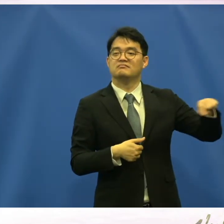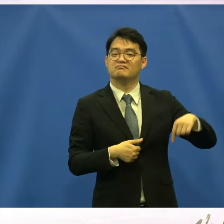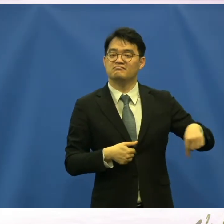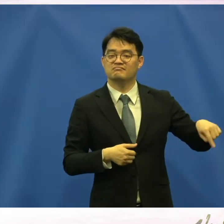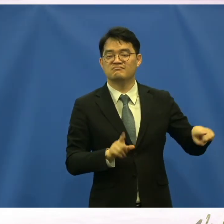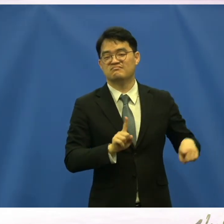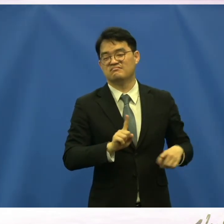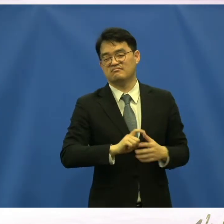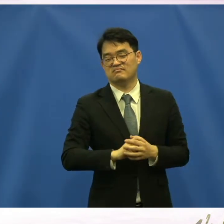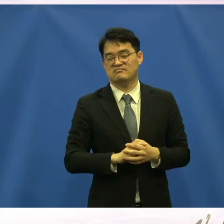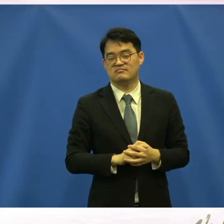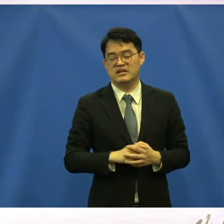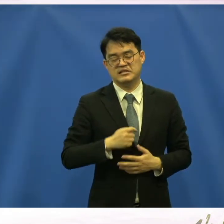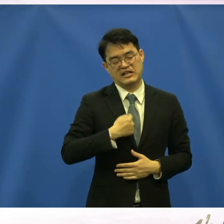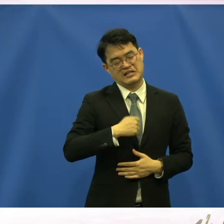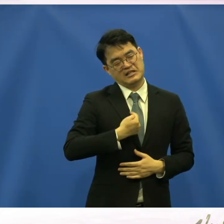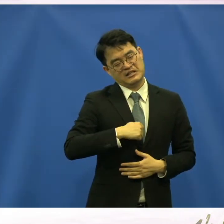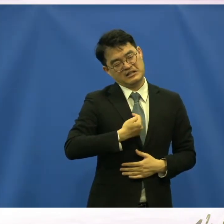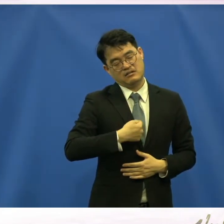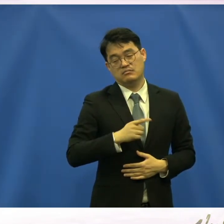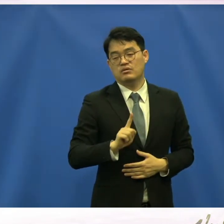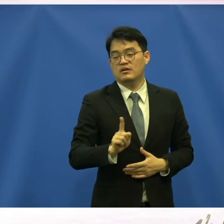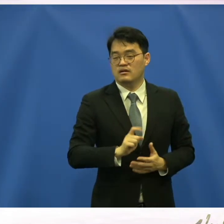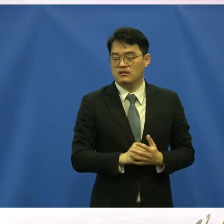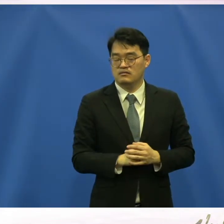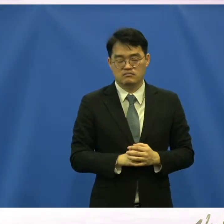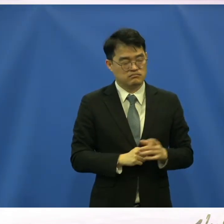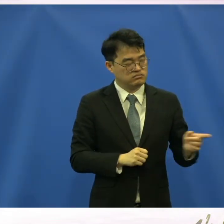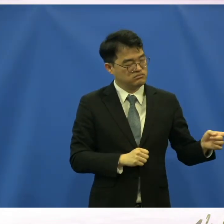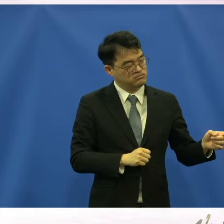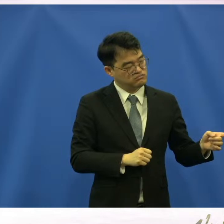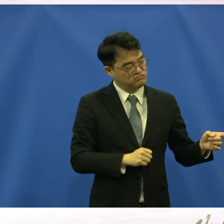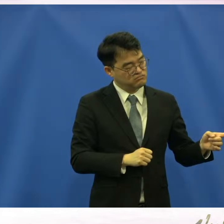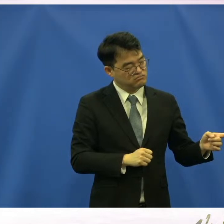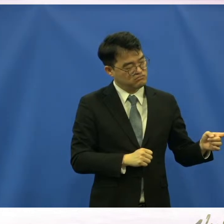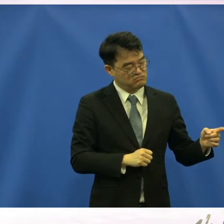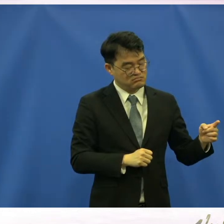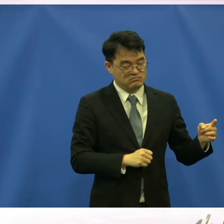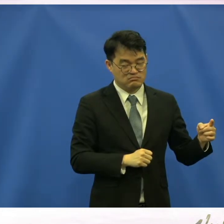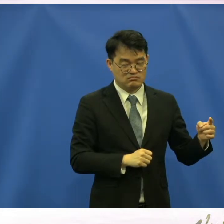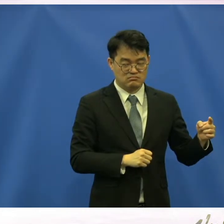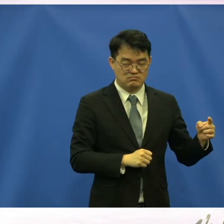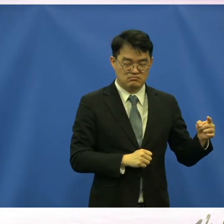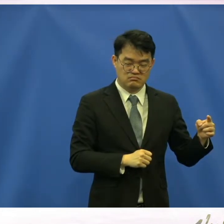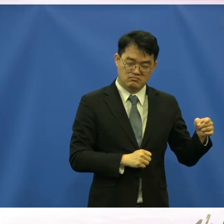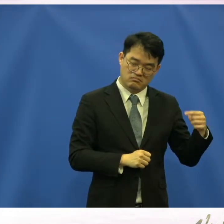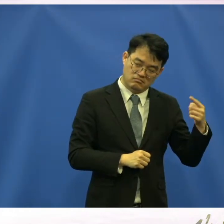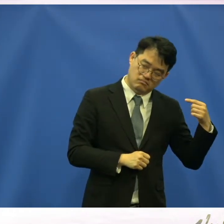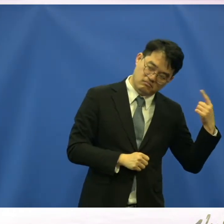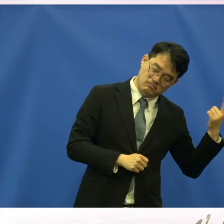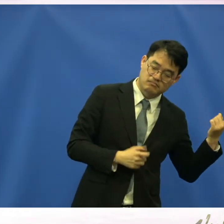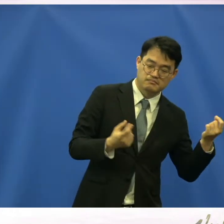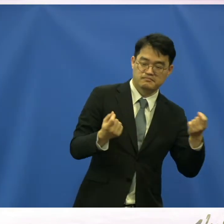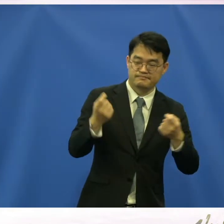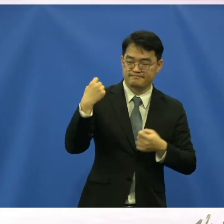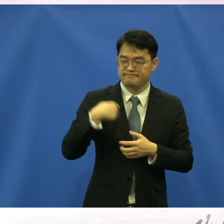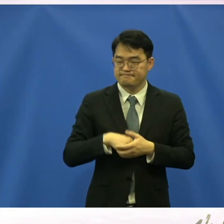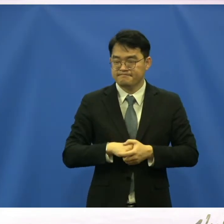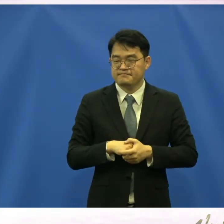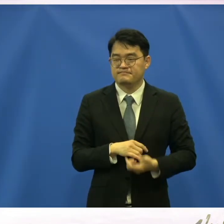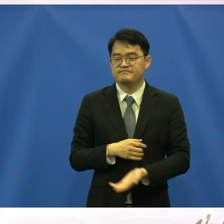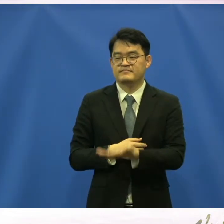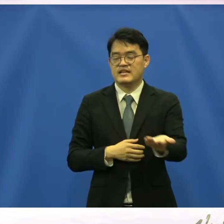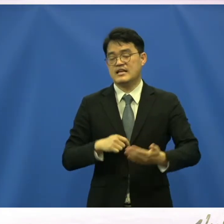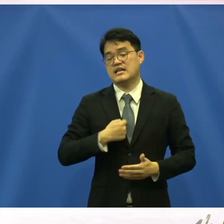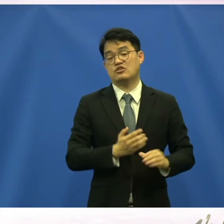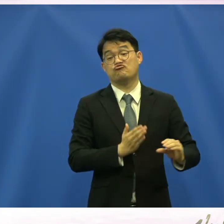자기만 아는 거예요. 그러면 여러분이 이상해지는 겁니다. 돌아요, 돌아. 여러분, 자기